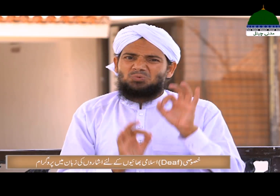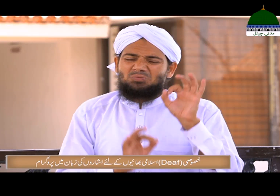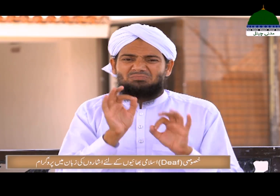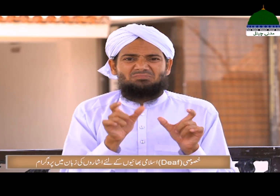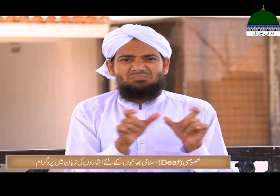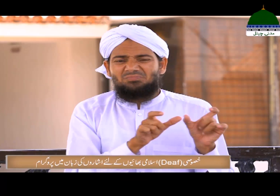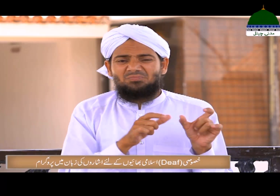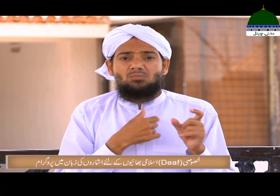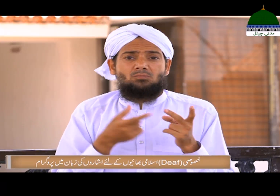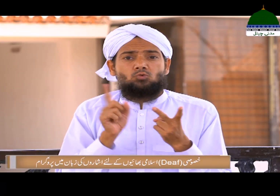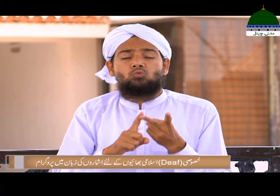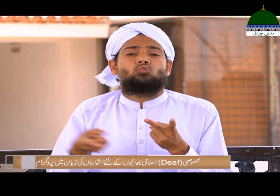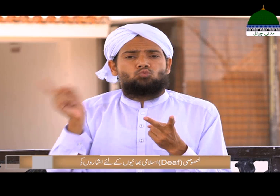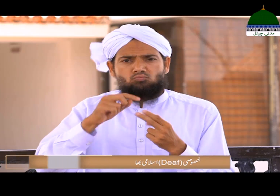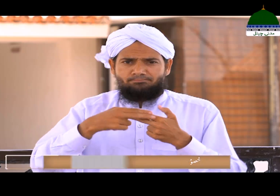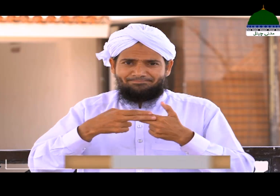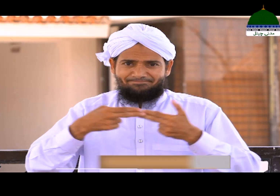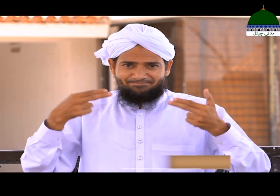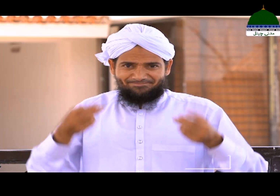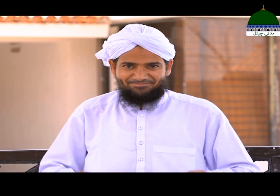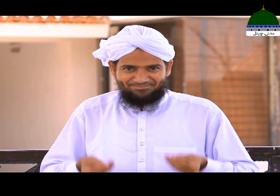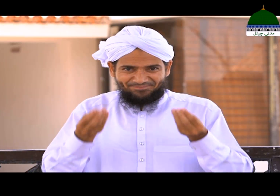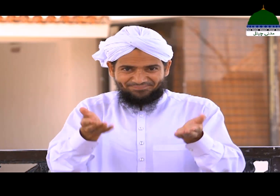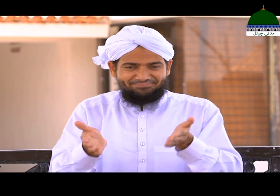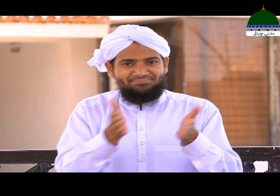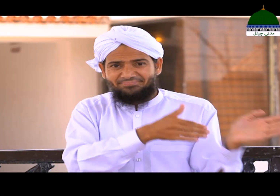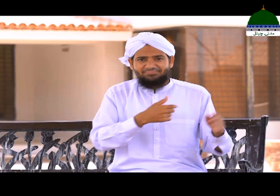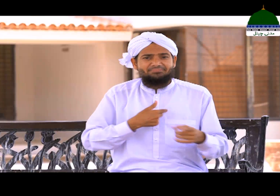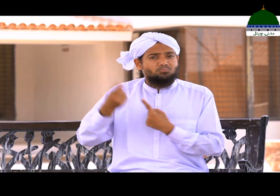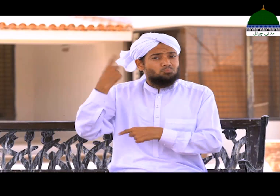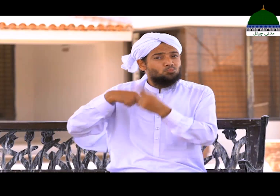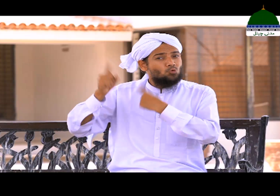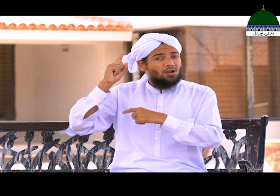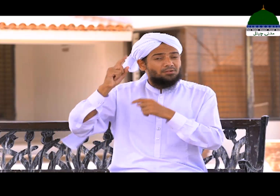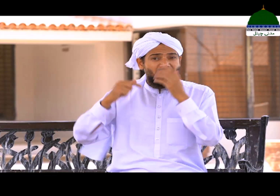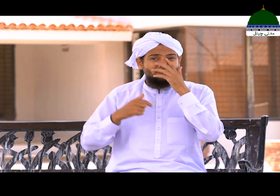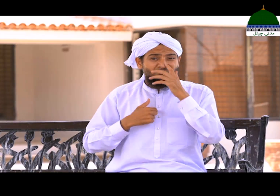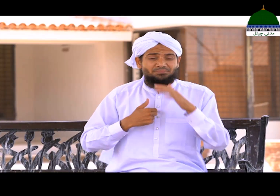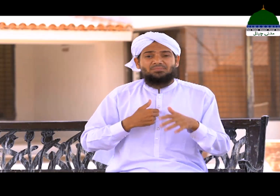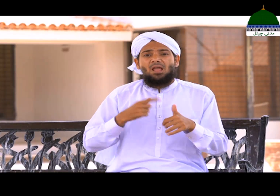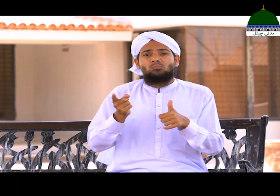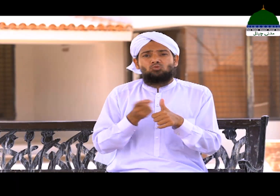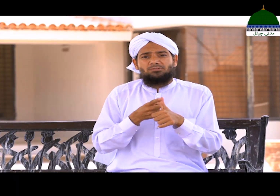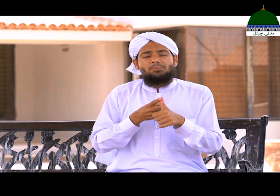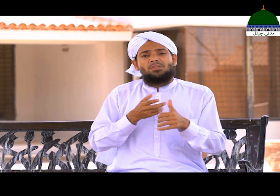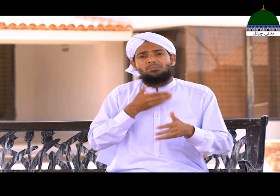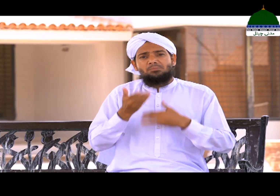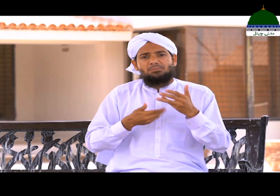اسی طرح ایک اور ظالم شخص کا واقعہ ملاحظہ فرمائیں۔ شیخ عبداللہ شافعی رحمۃ اللہ علیہ اپنے